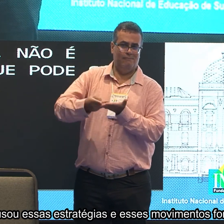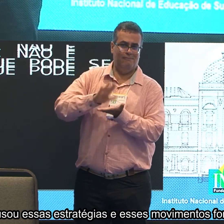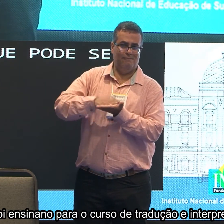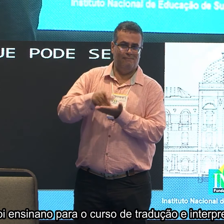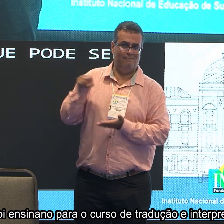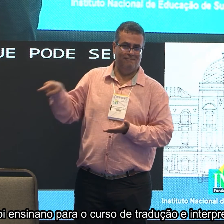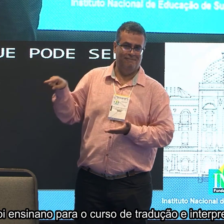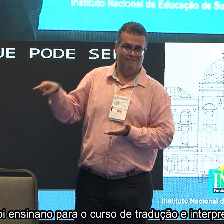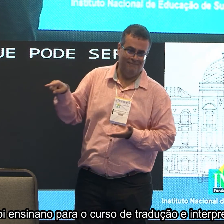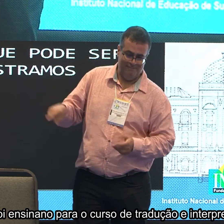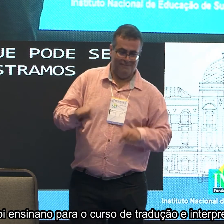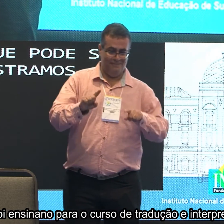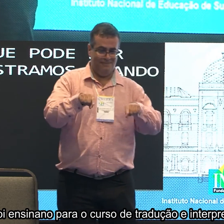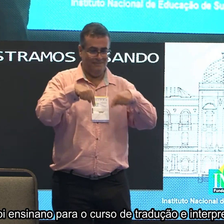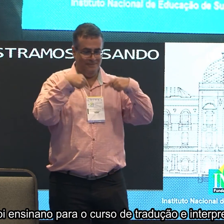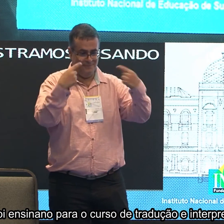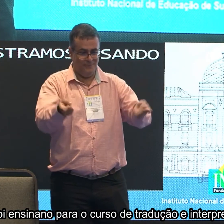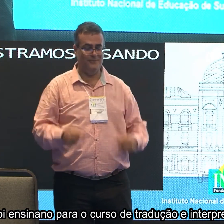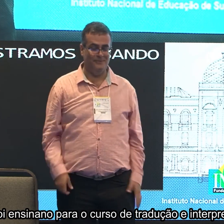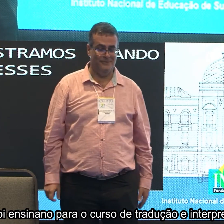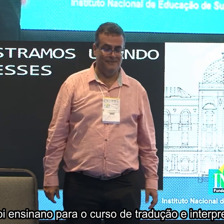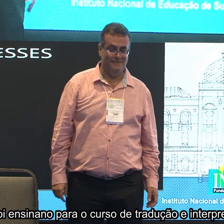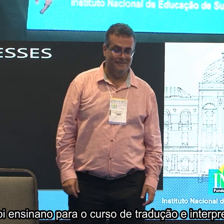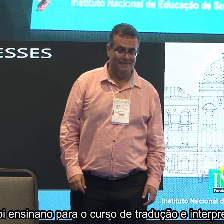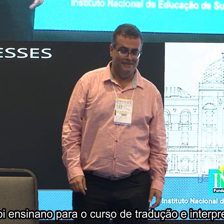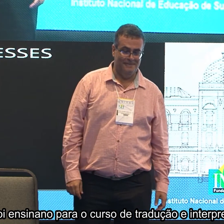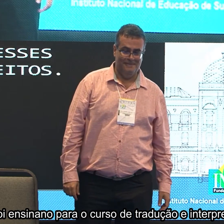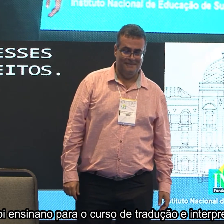feitos. E isso foi ensinado também para o curso de tradução e interpretação.